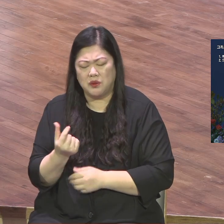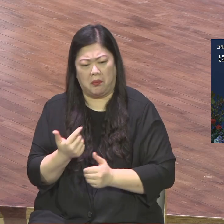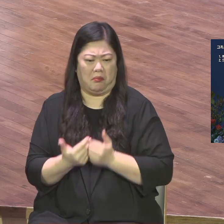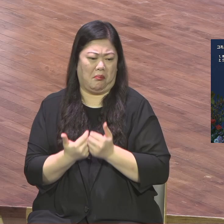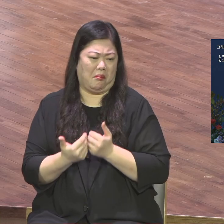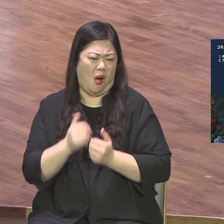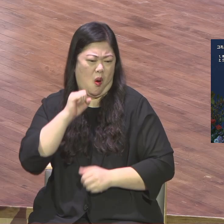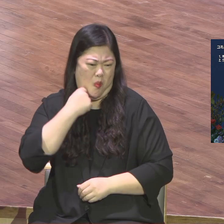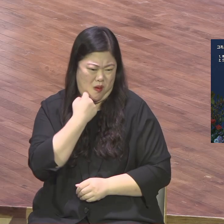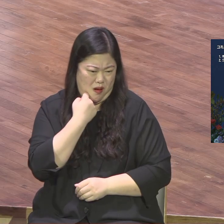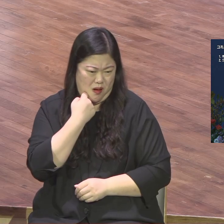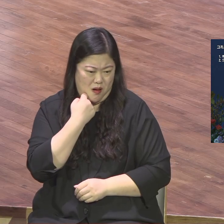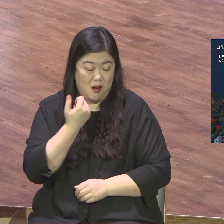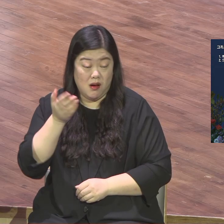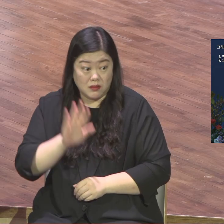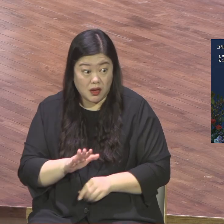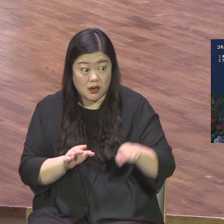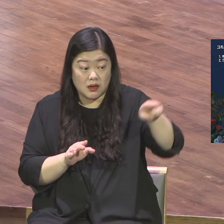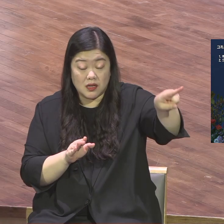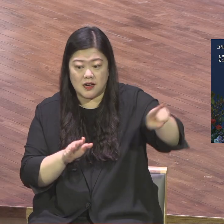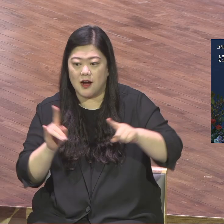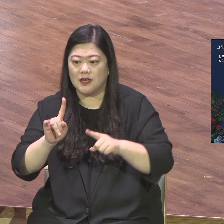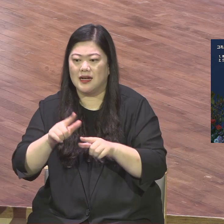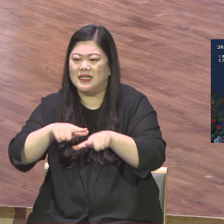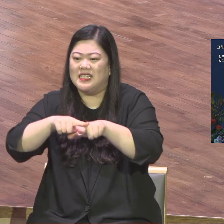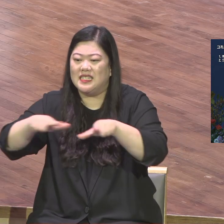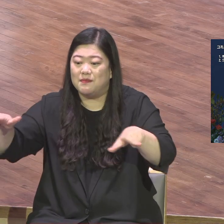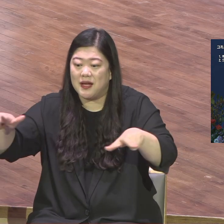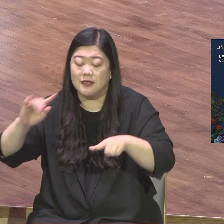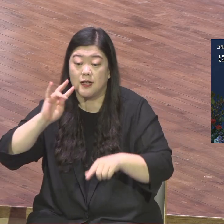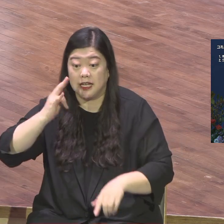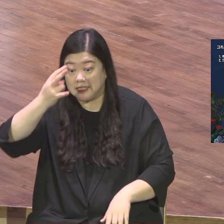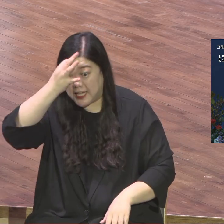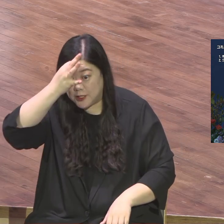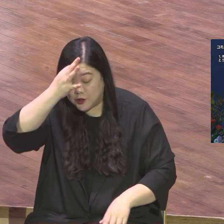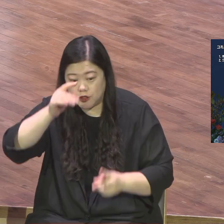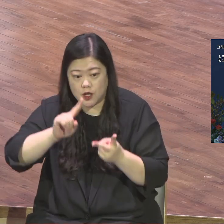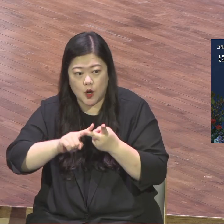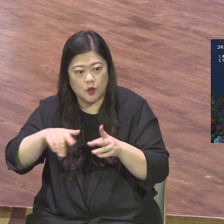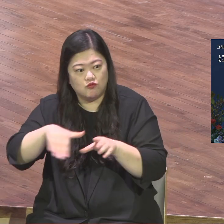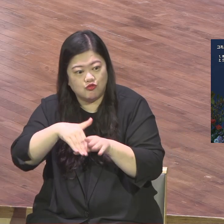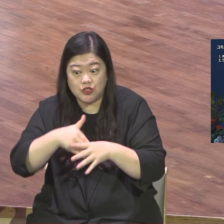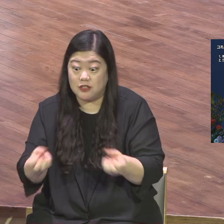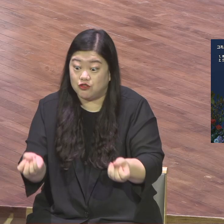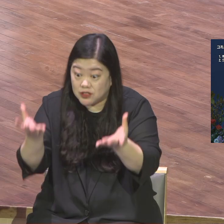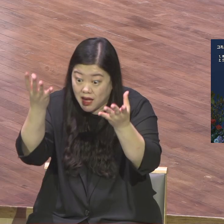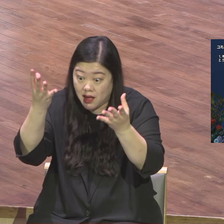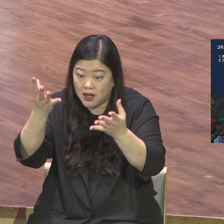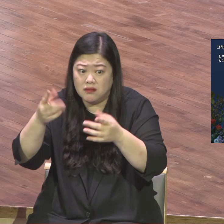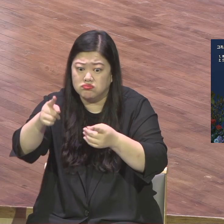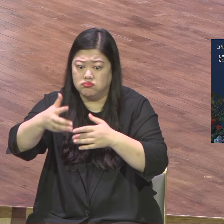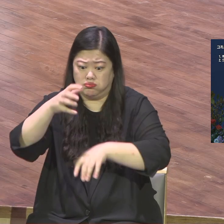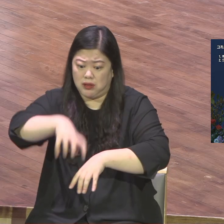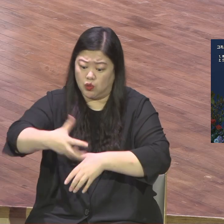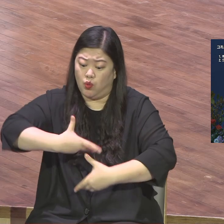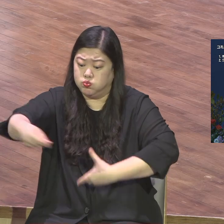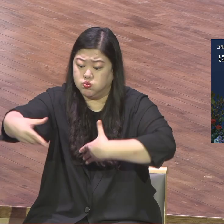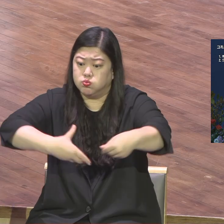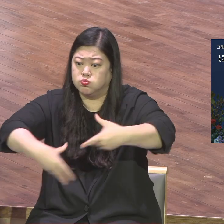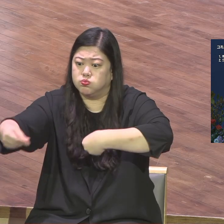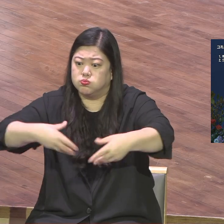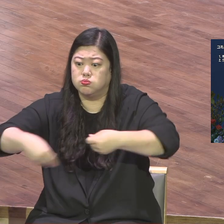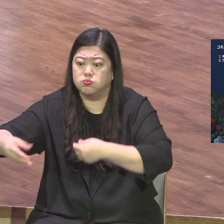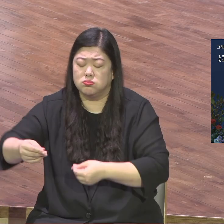건물 14층 20층 뭐 필요해요. 하나님 아무 관심 없어요. 저 현장에서 생명 살리냐 살리냐 하나님의